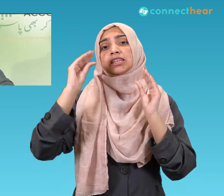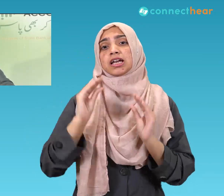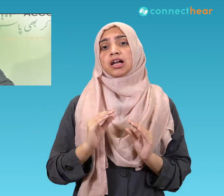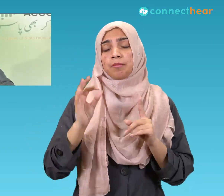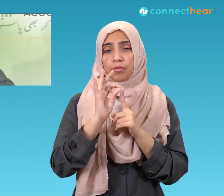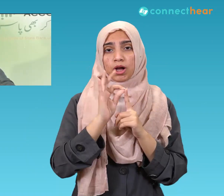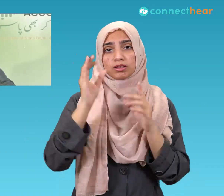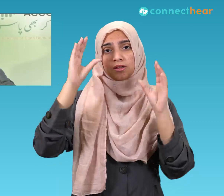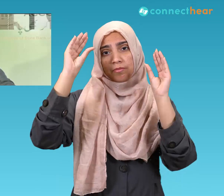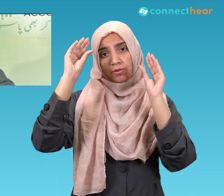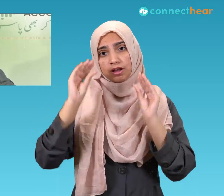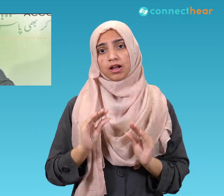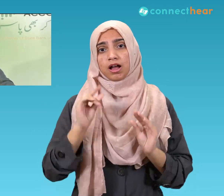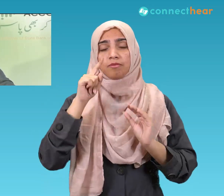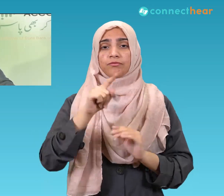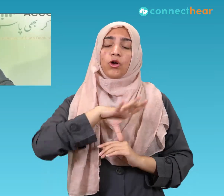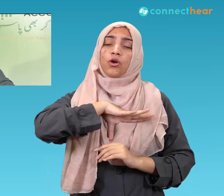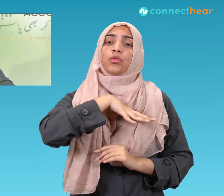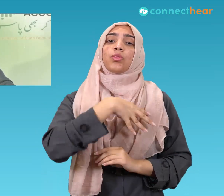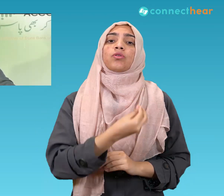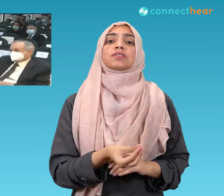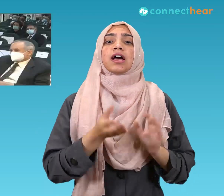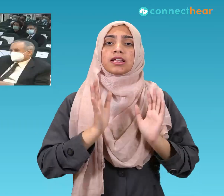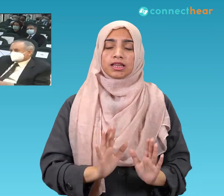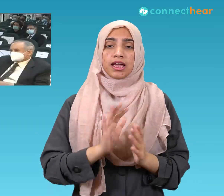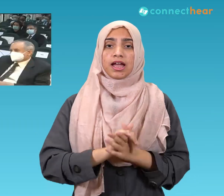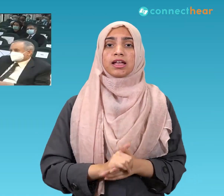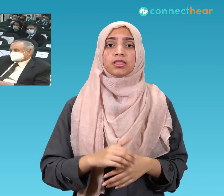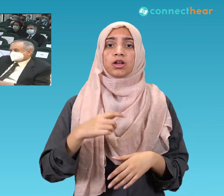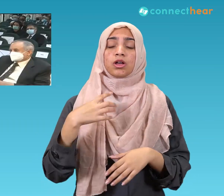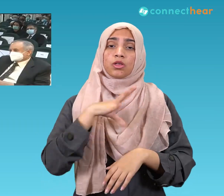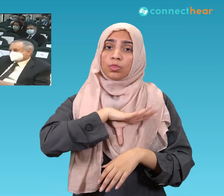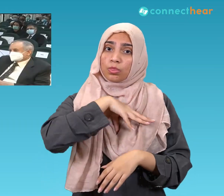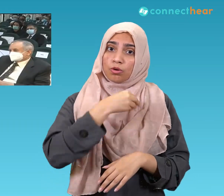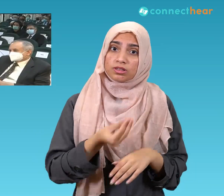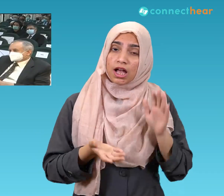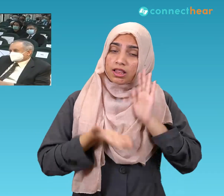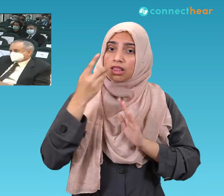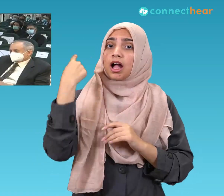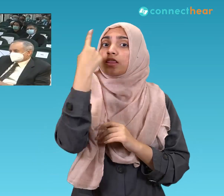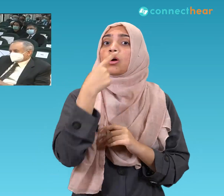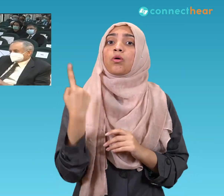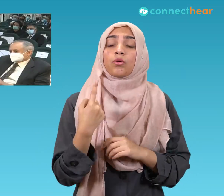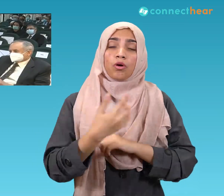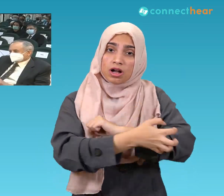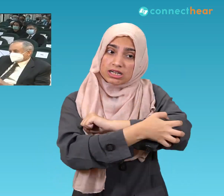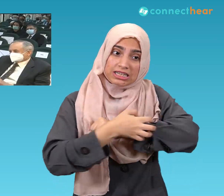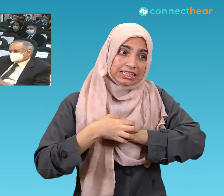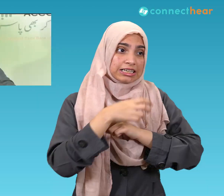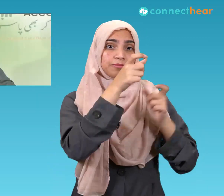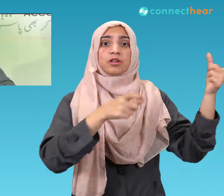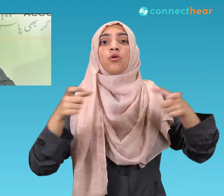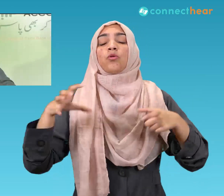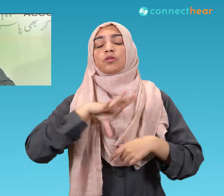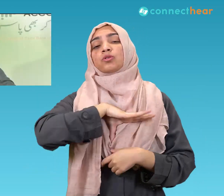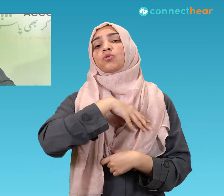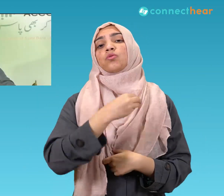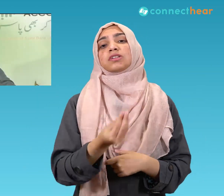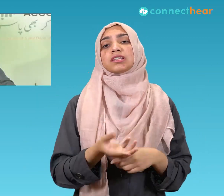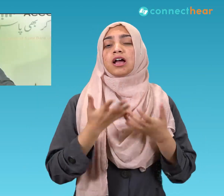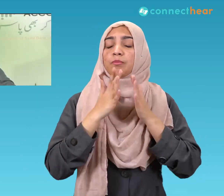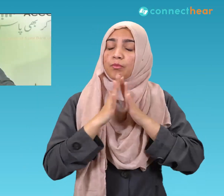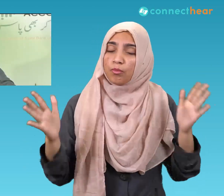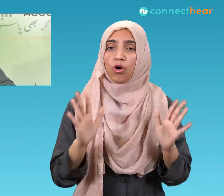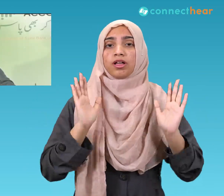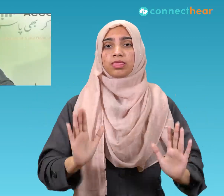سب سے بڑا امپیکٹ ہوتا ہے وہ اس ملک کے غریب عوام کے اوپر ہوتا ہے، کیونکہ ہر چیز مہنگی ہو جاتی ہے. تو